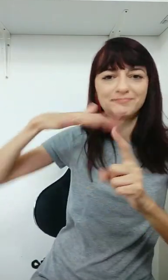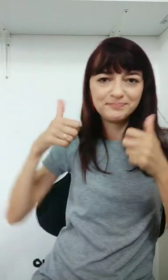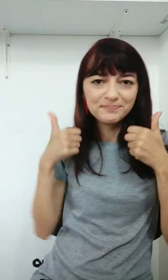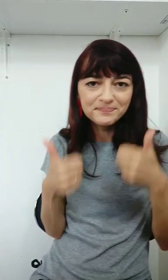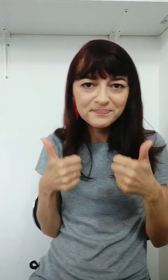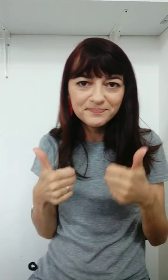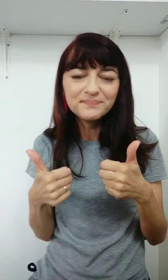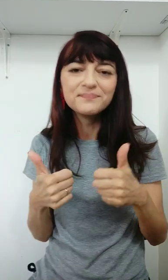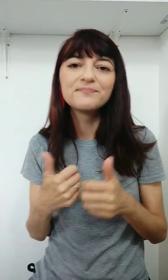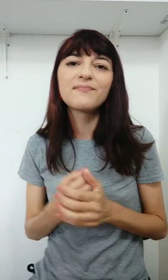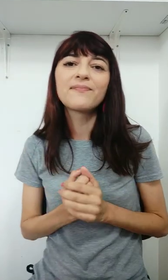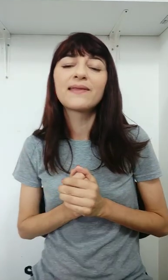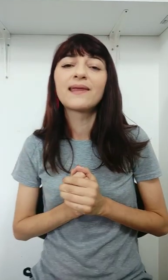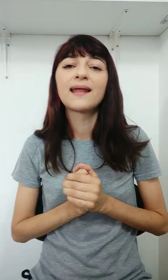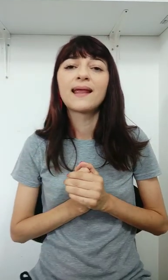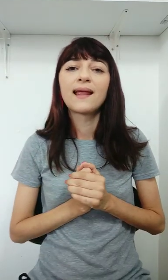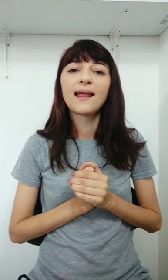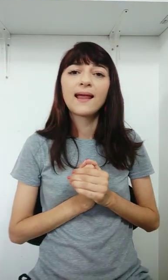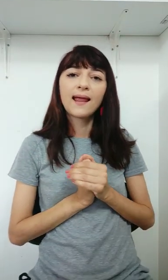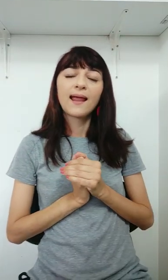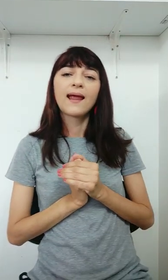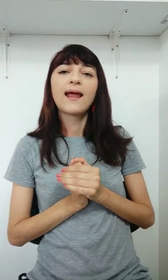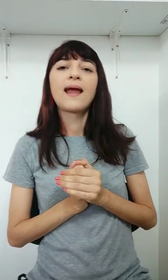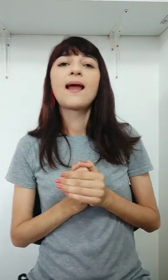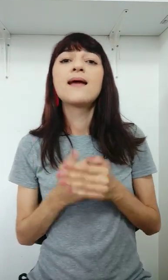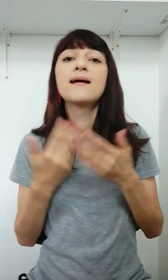Então, esses são os sinais de sociedade, social.